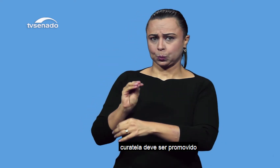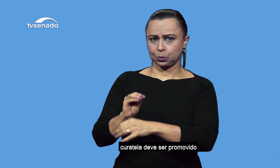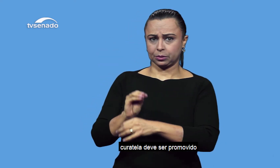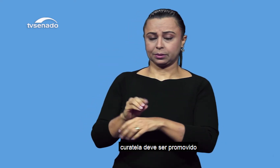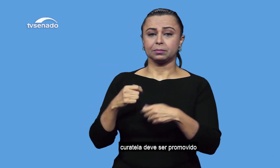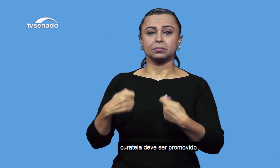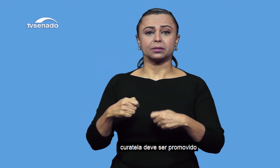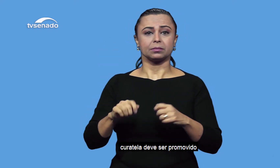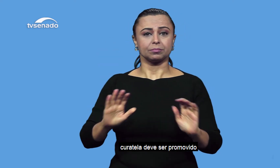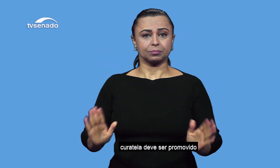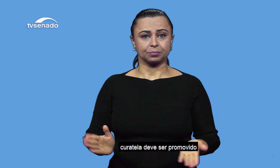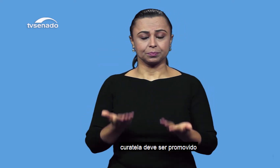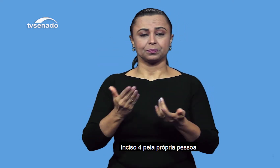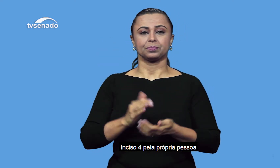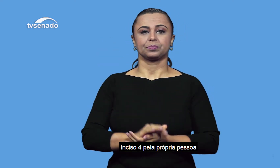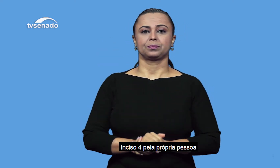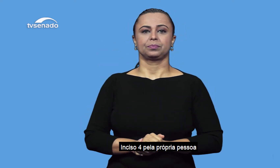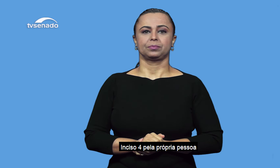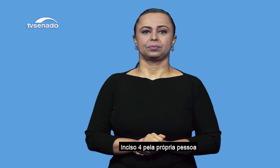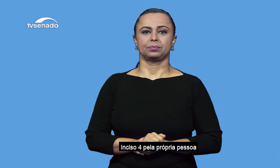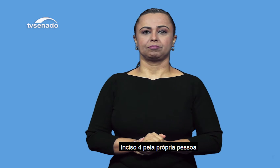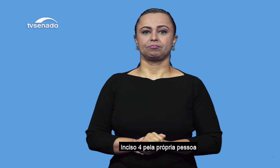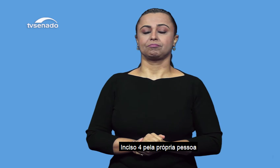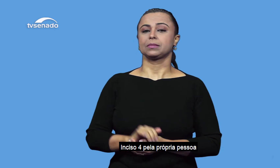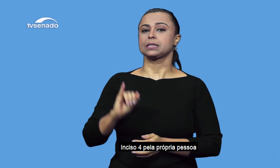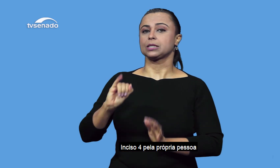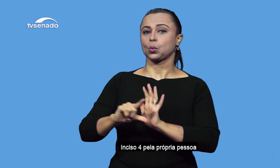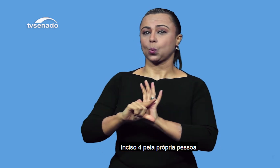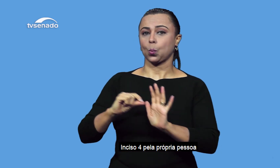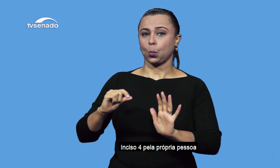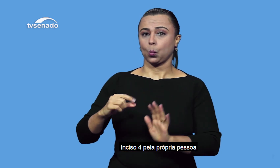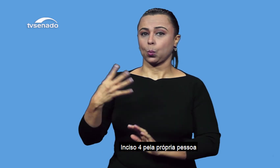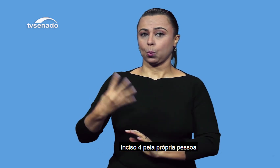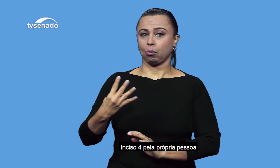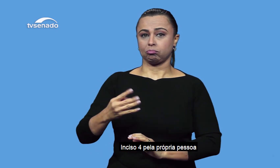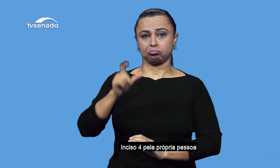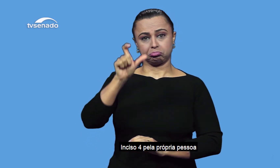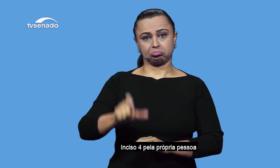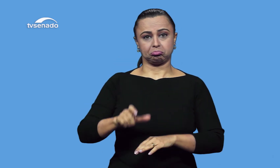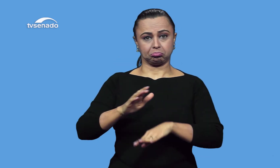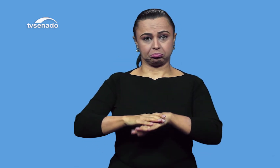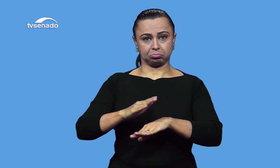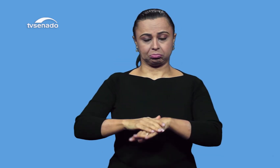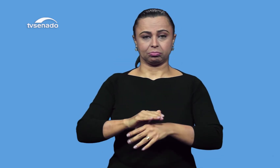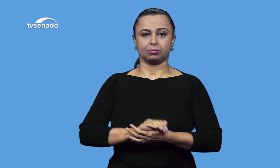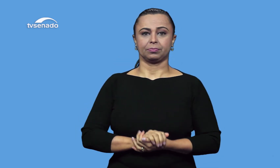ser promovido inciso 4 pela própria pessoa